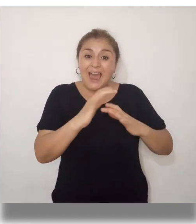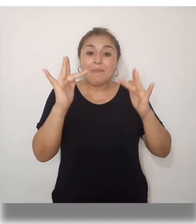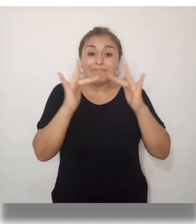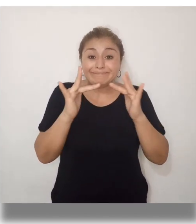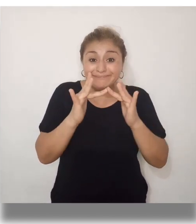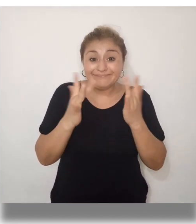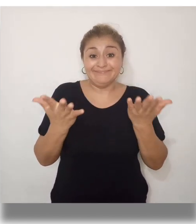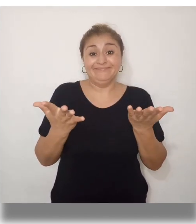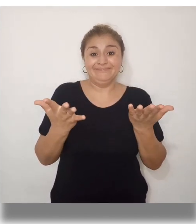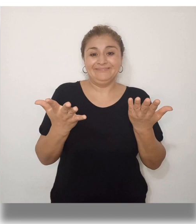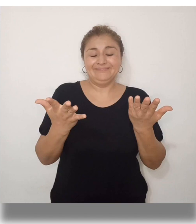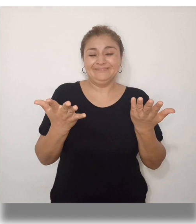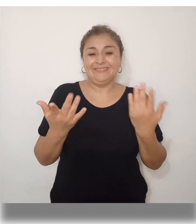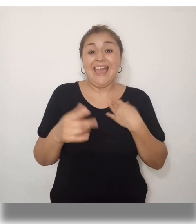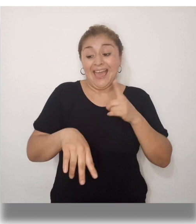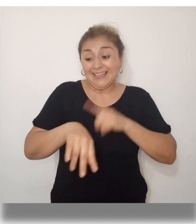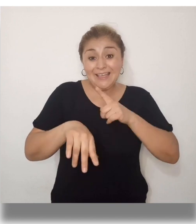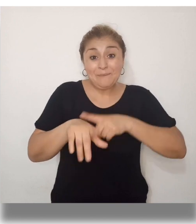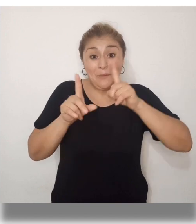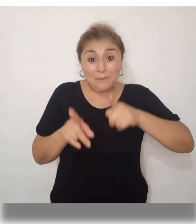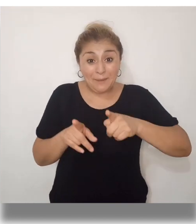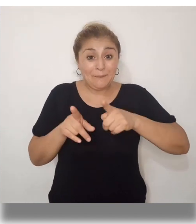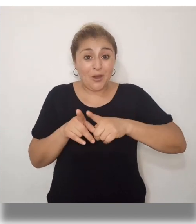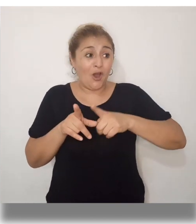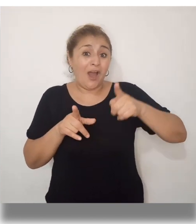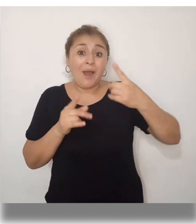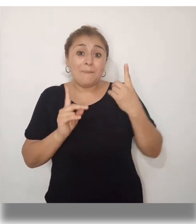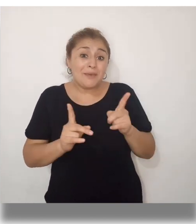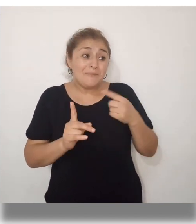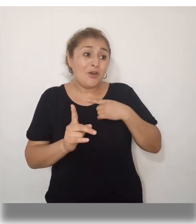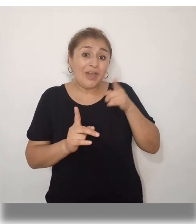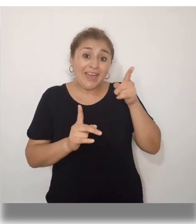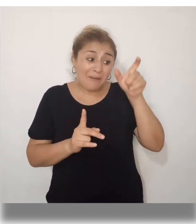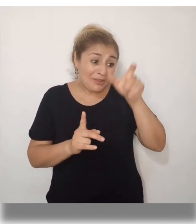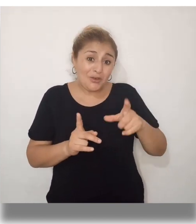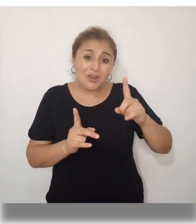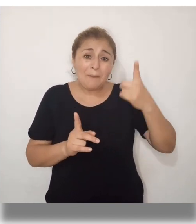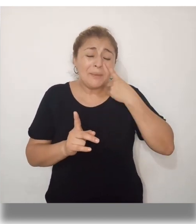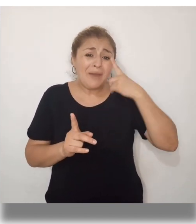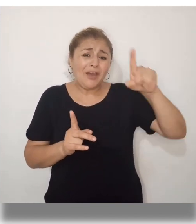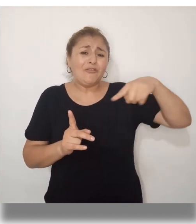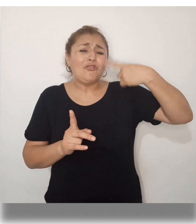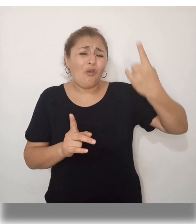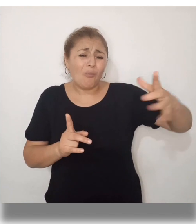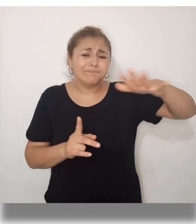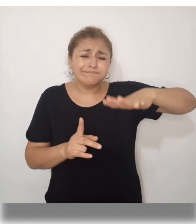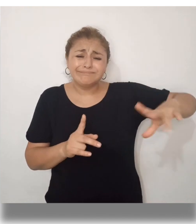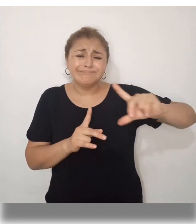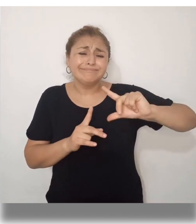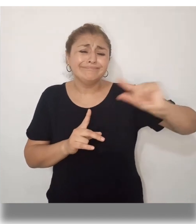en el momento con la otra persona aunque esté del otro lado del mundo